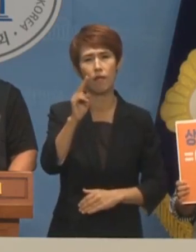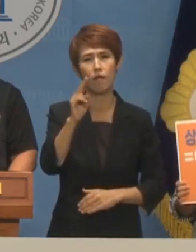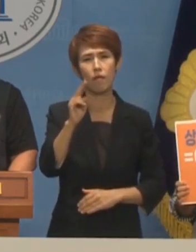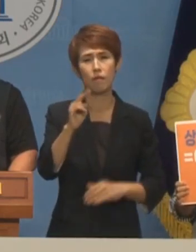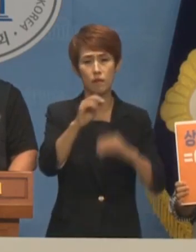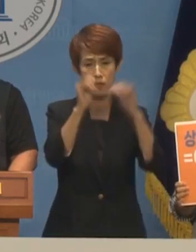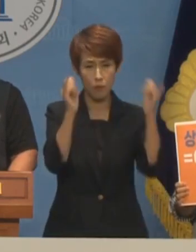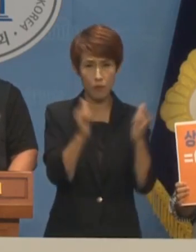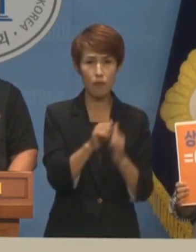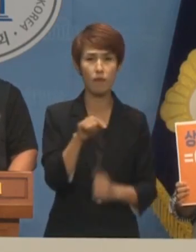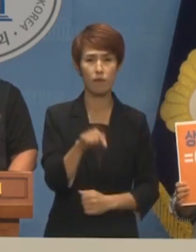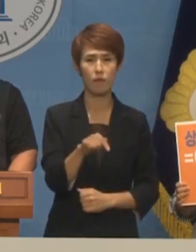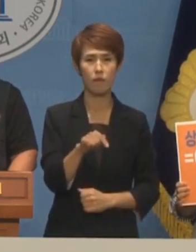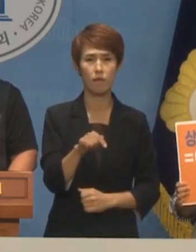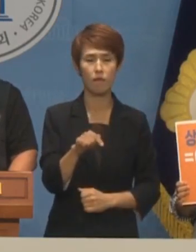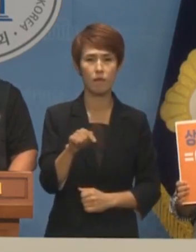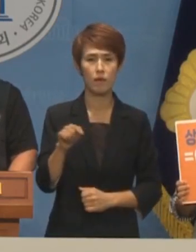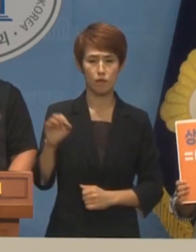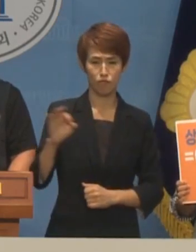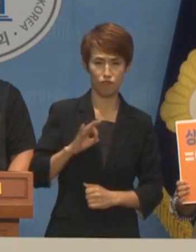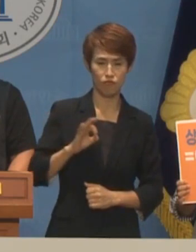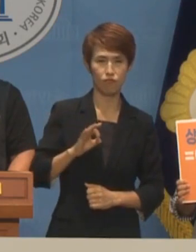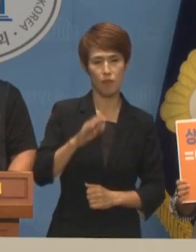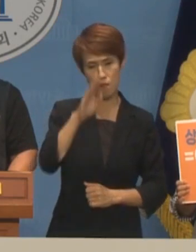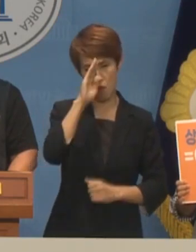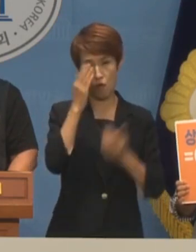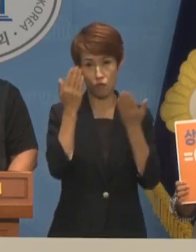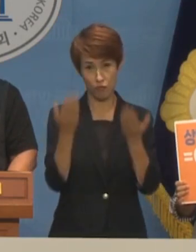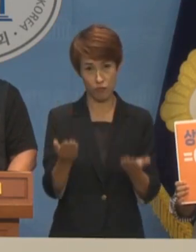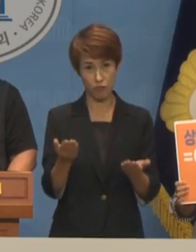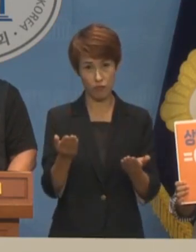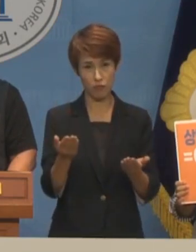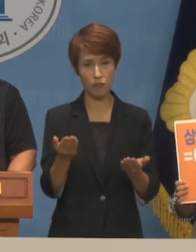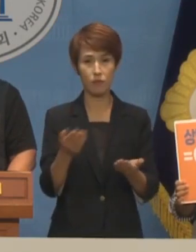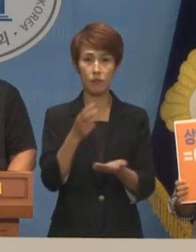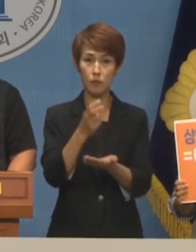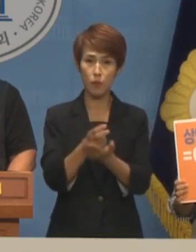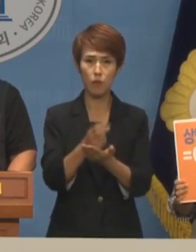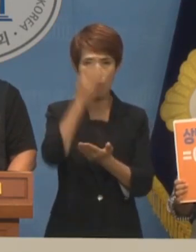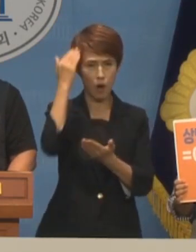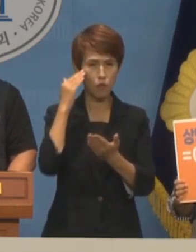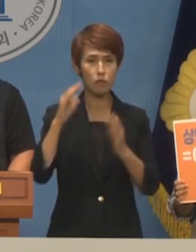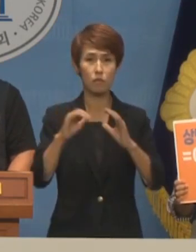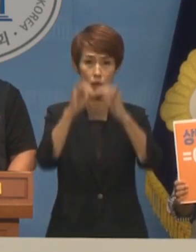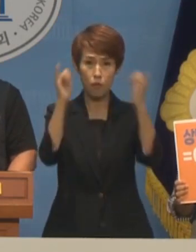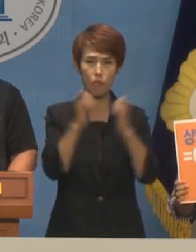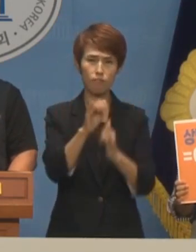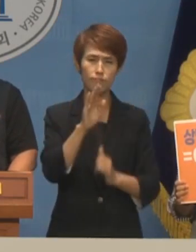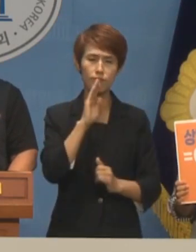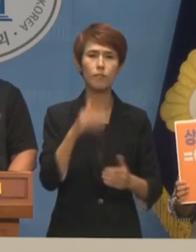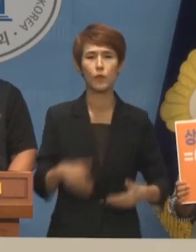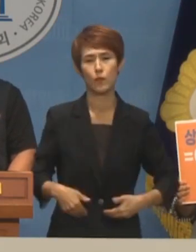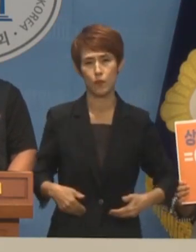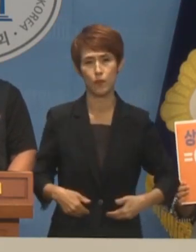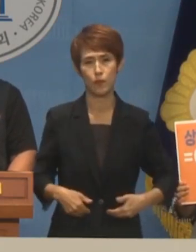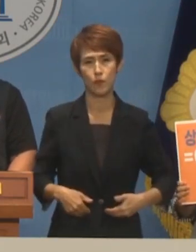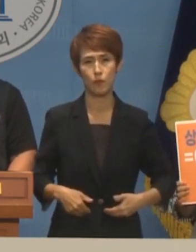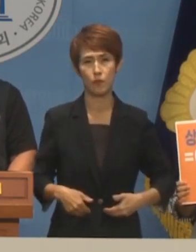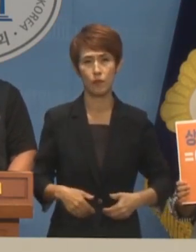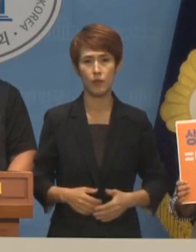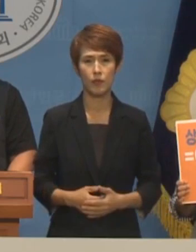사회 구조에서 유급병가 상병수당 제도는 한국 사회에서 정말 필요한 제도이고 이